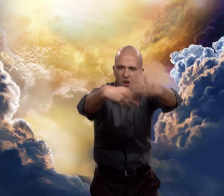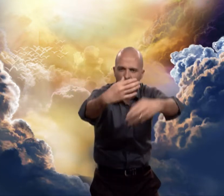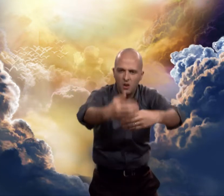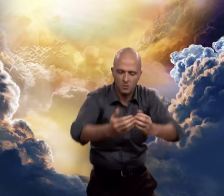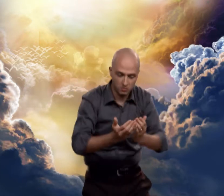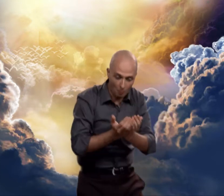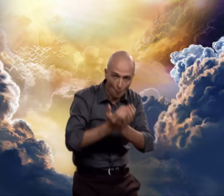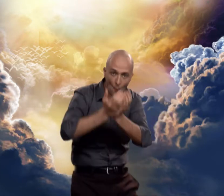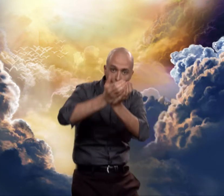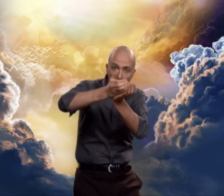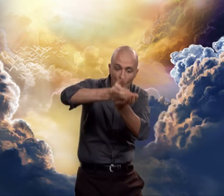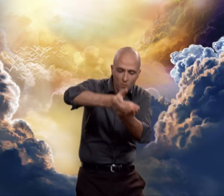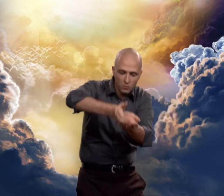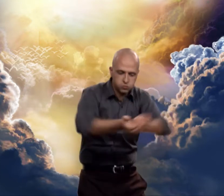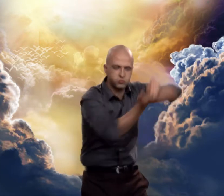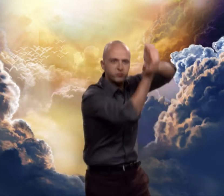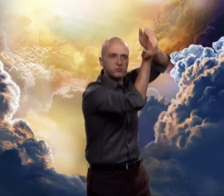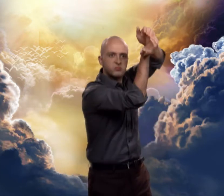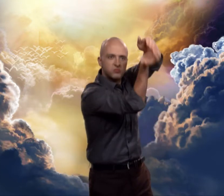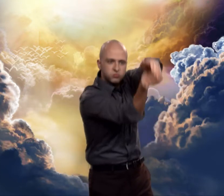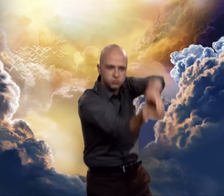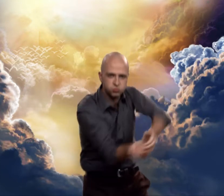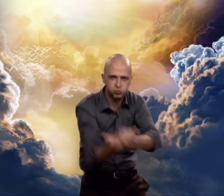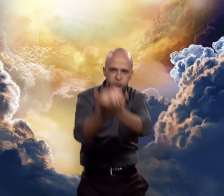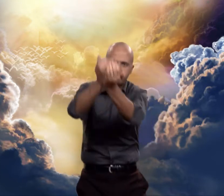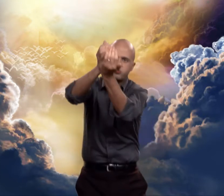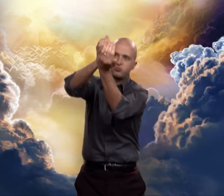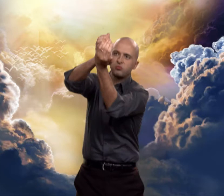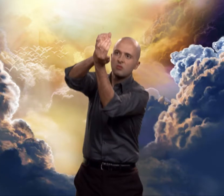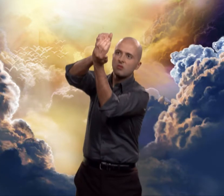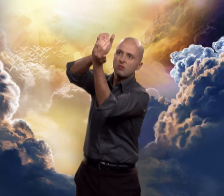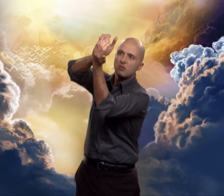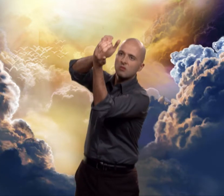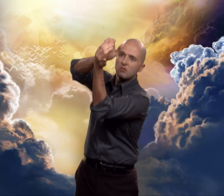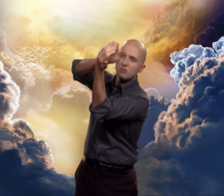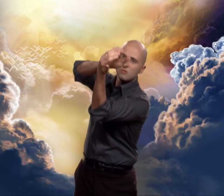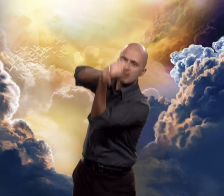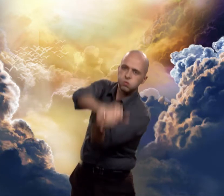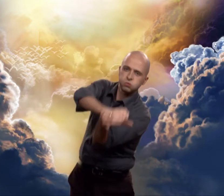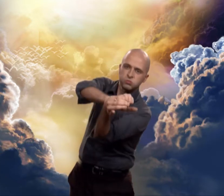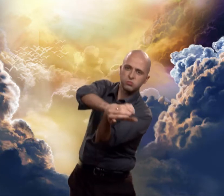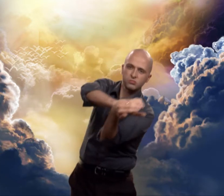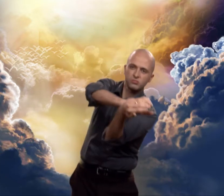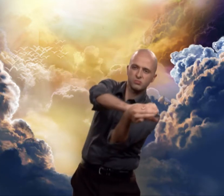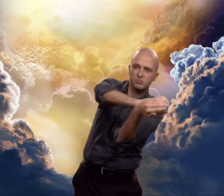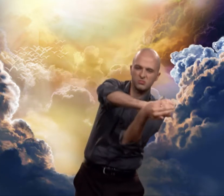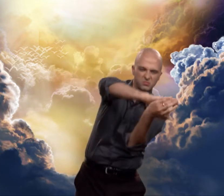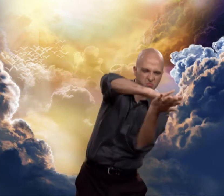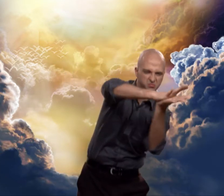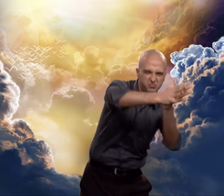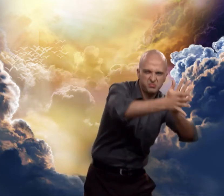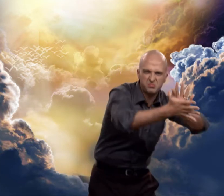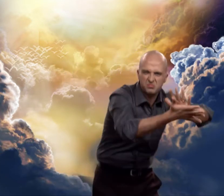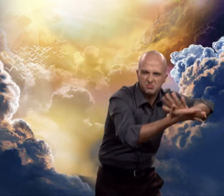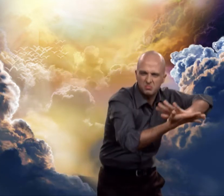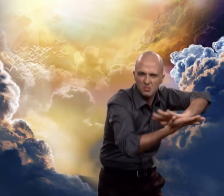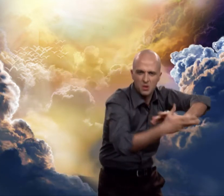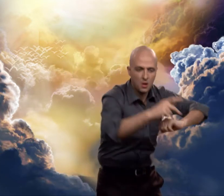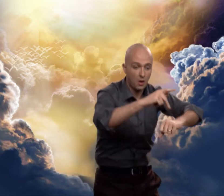Grandes pedras de Saraiva realizam sua tarefa destruidora. Orgulhosas cidades são destruídas. Luxuosos palácios, nos quais